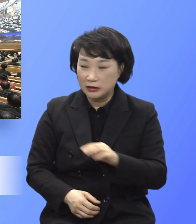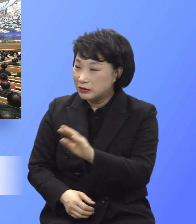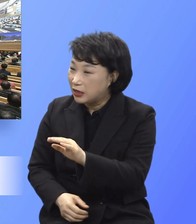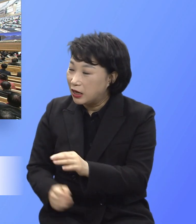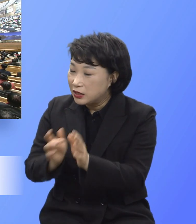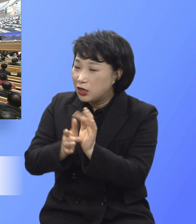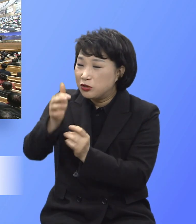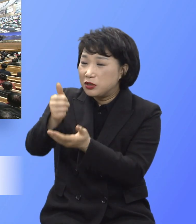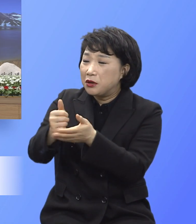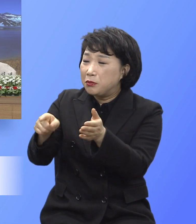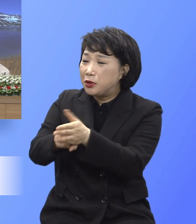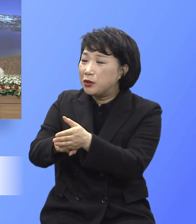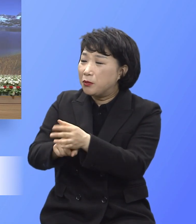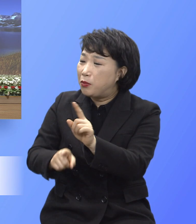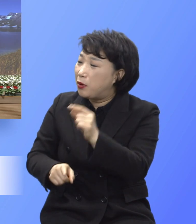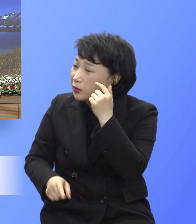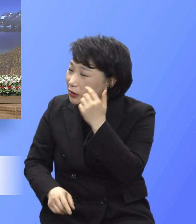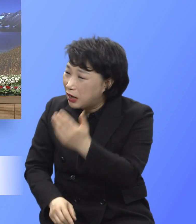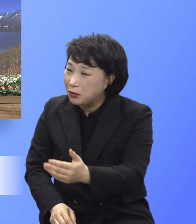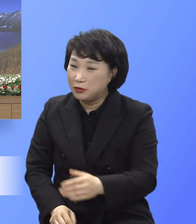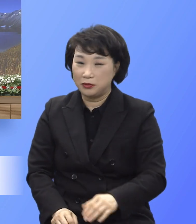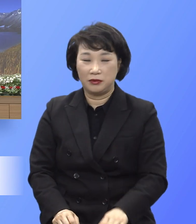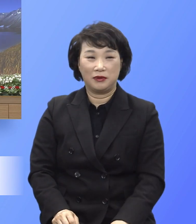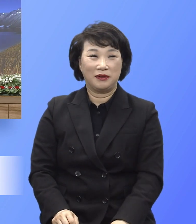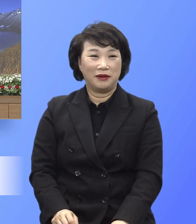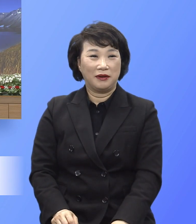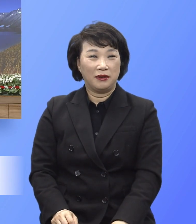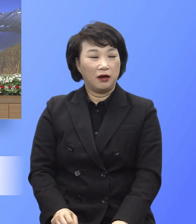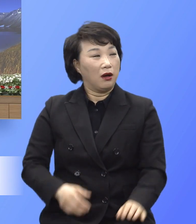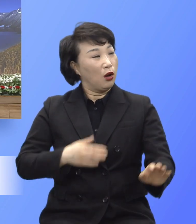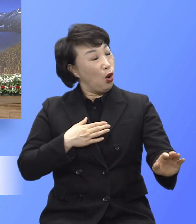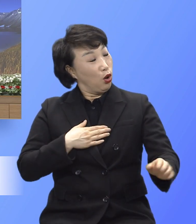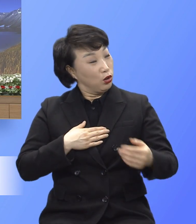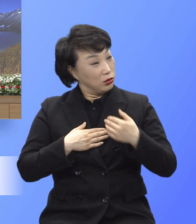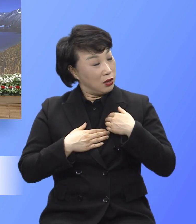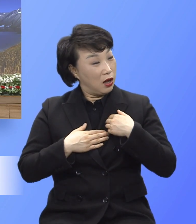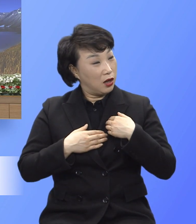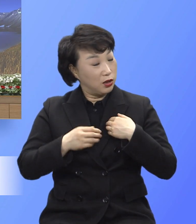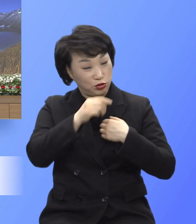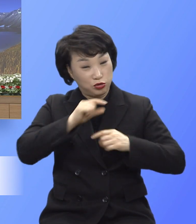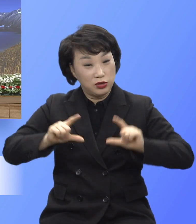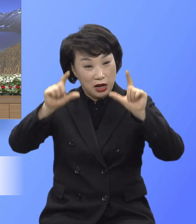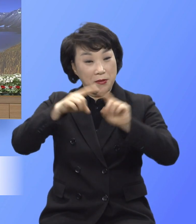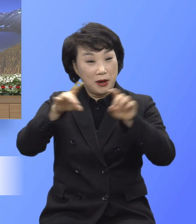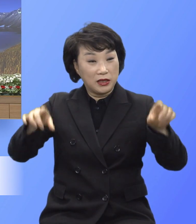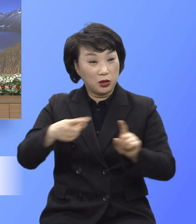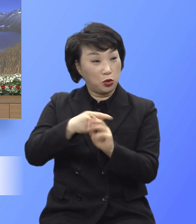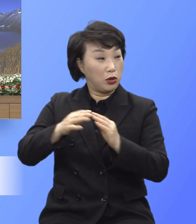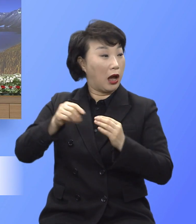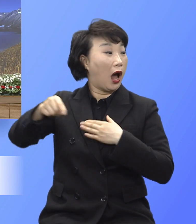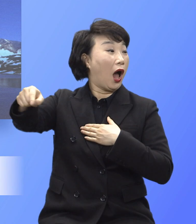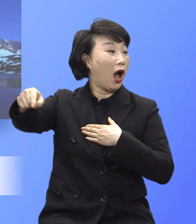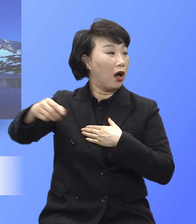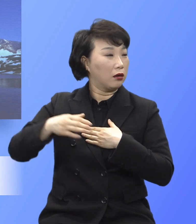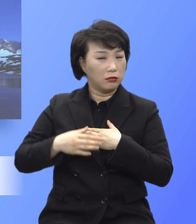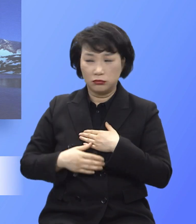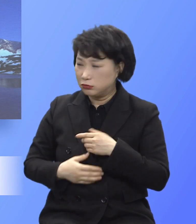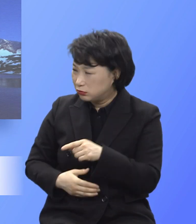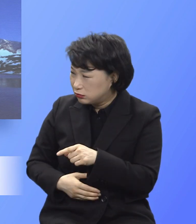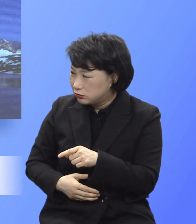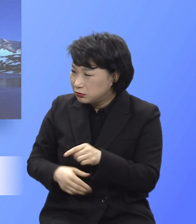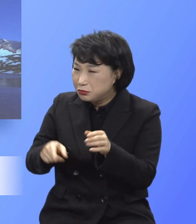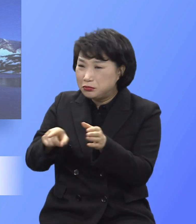당신 예수 믿는 믿음이 뭐요? 하면 나 주일날마다 교회 갑니다. 이